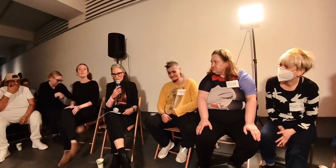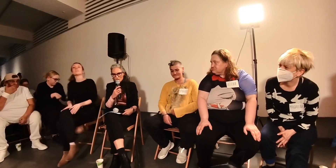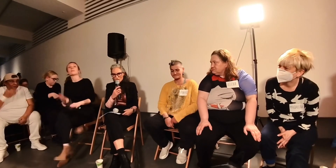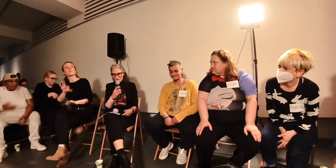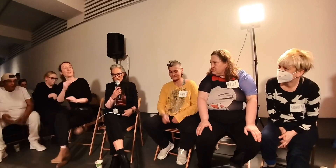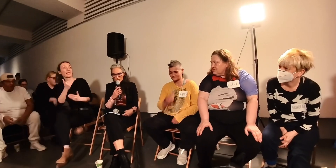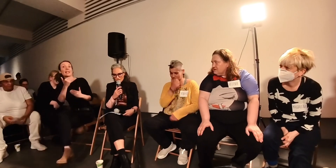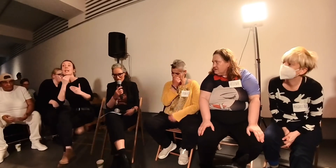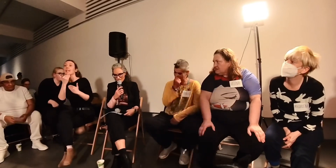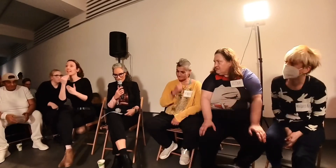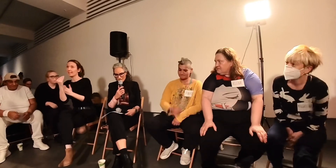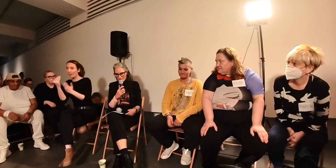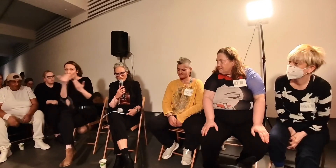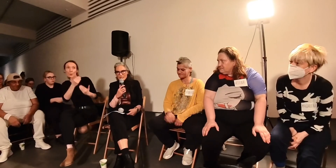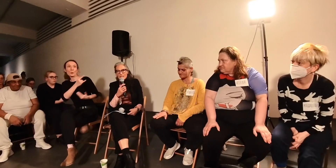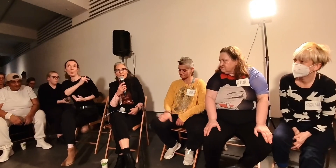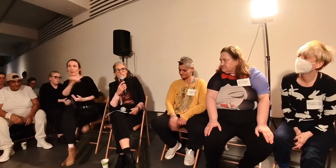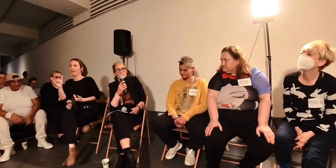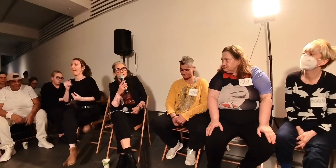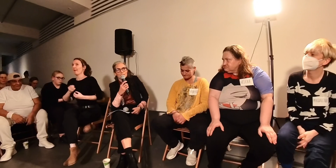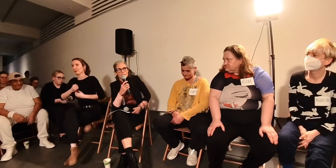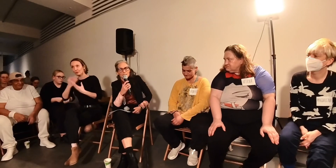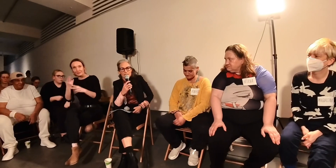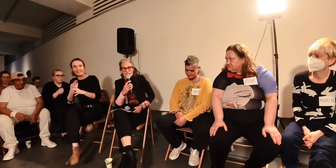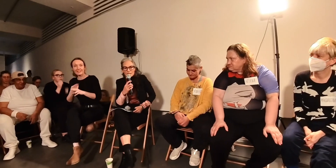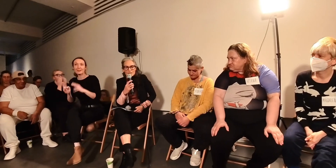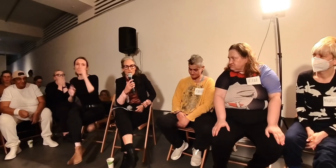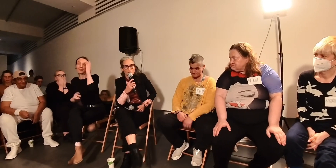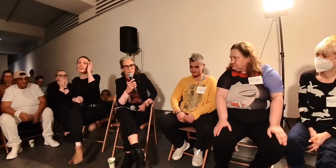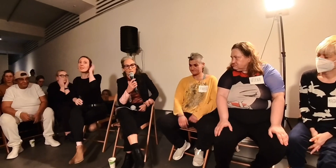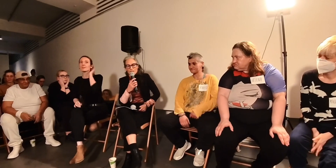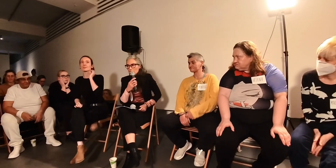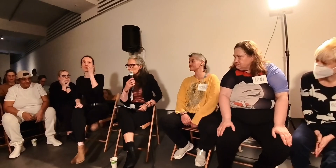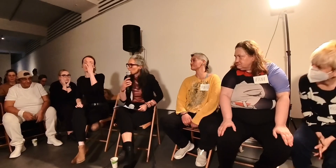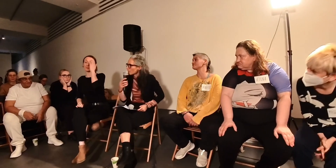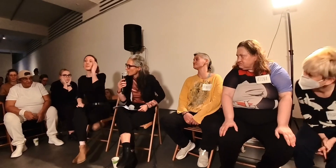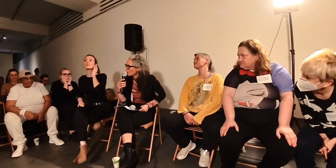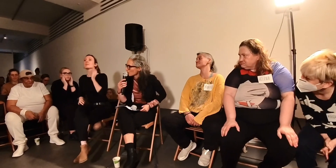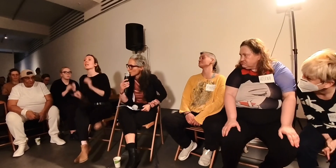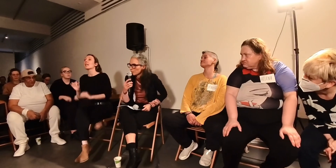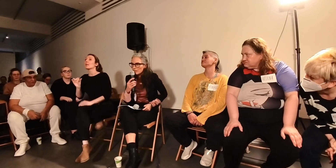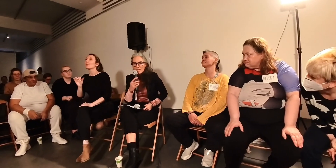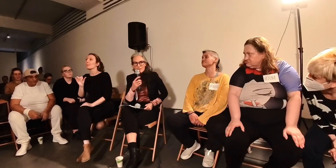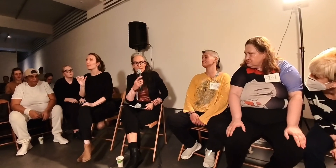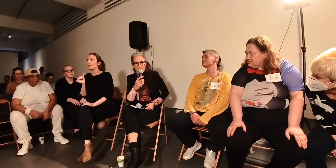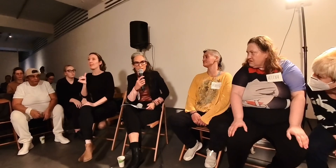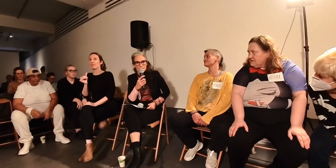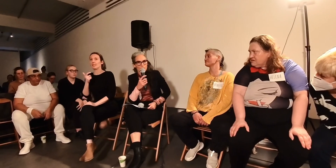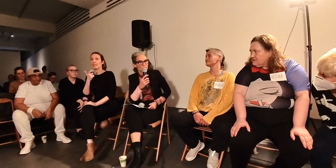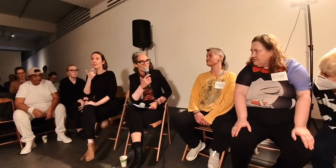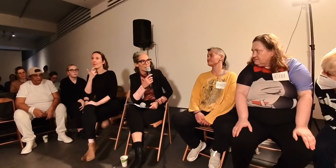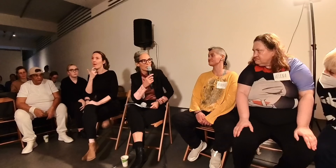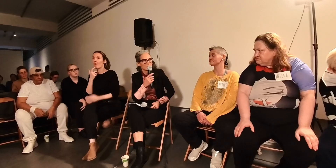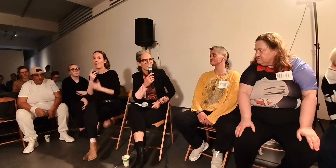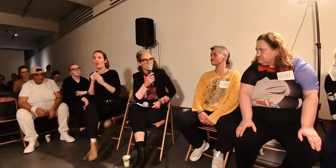Děkuji za toto úžasné sdílení. Já bych chtěla předeslat, že právě